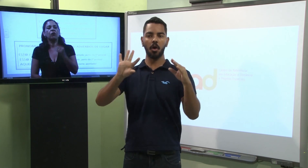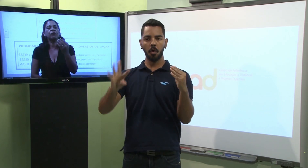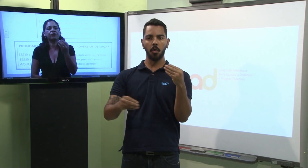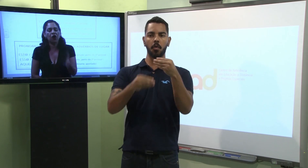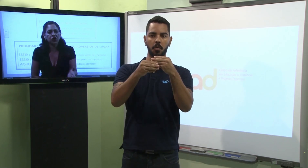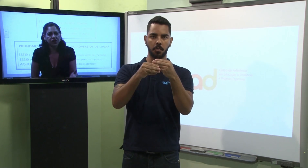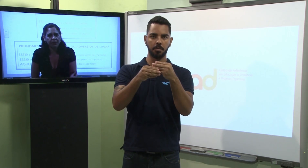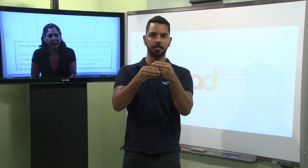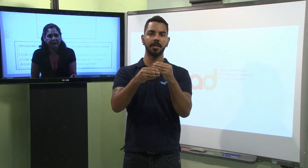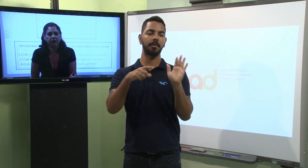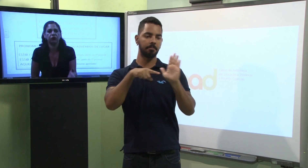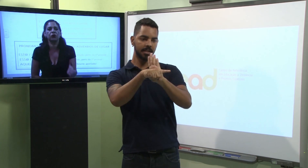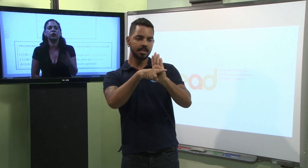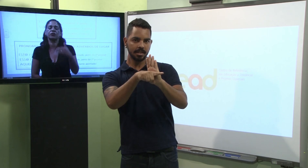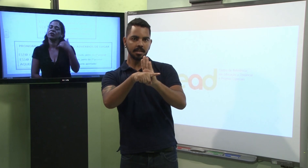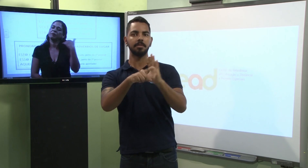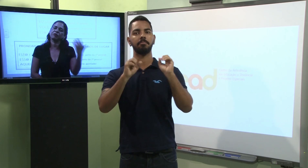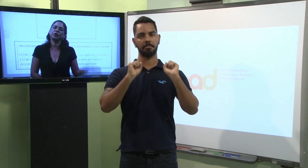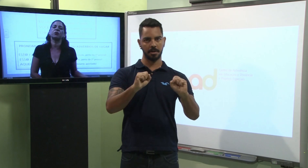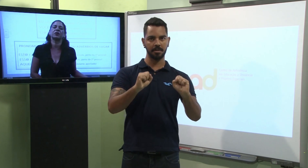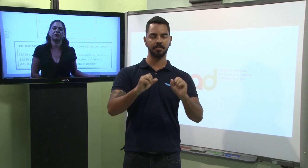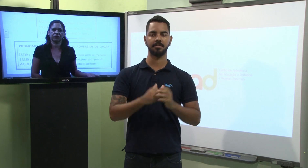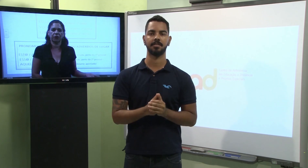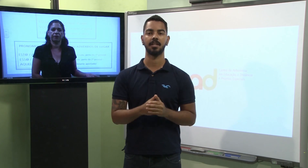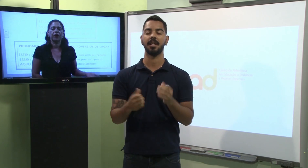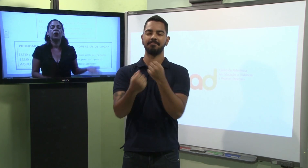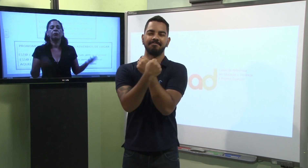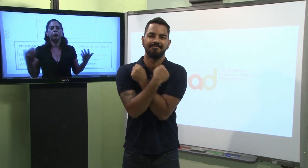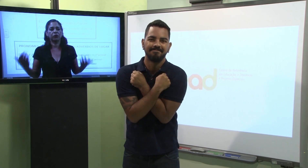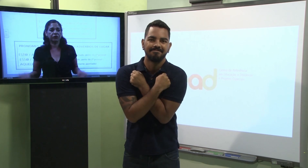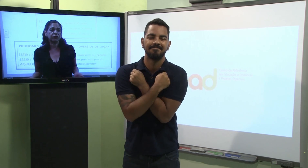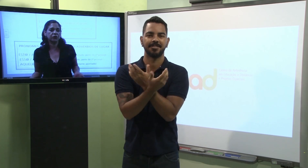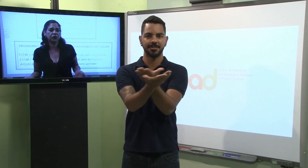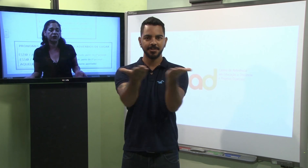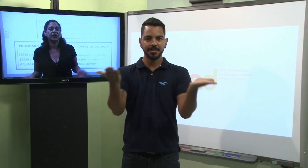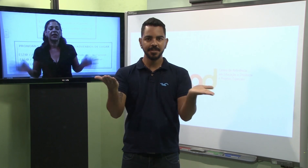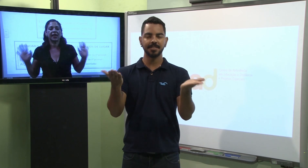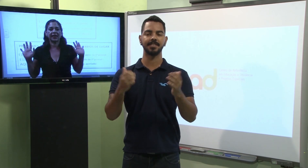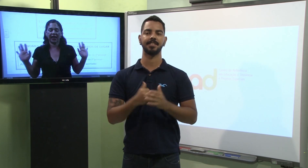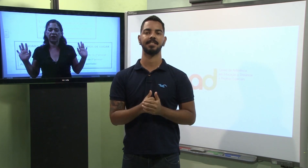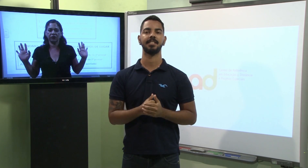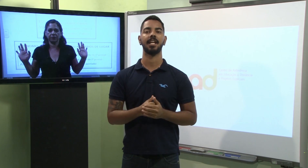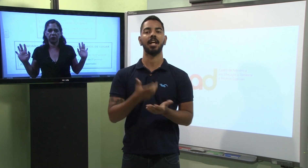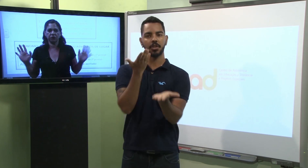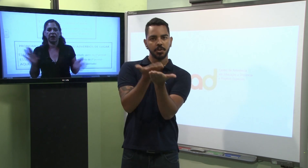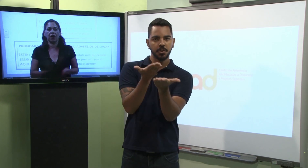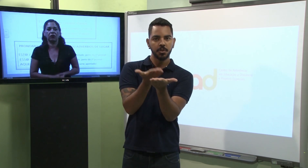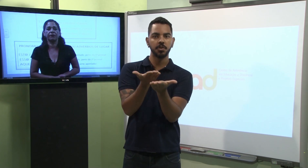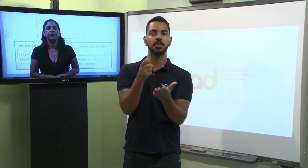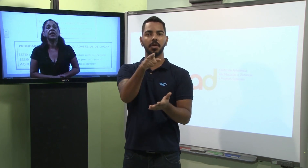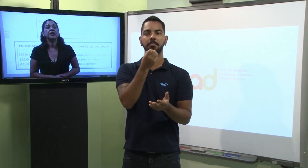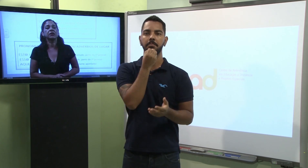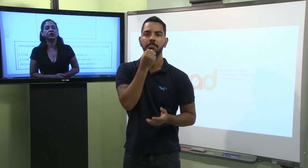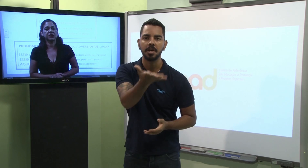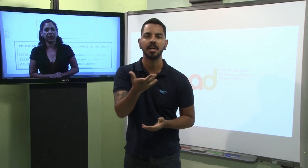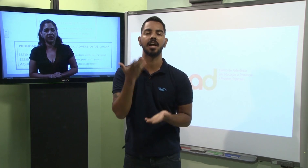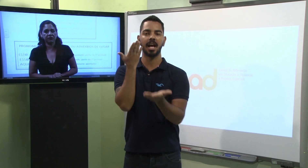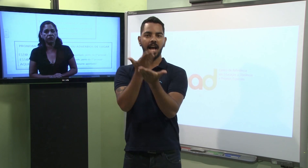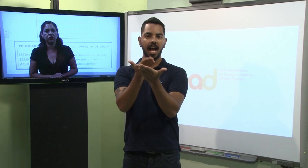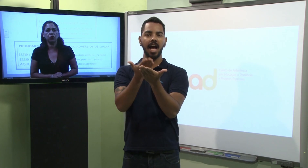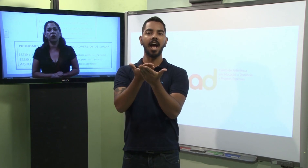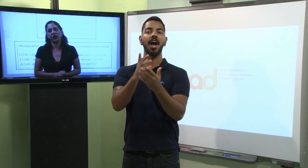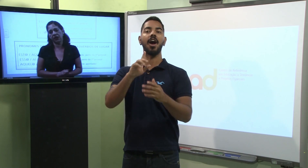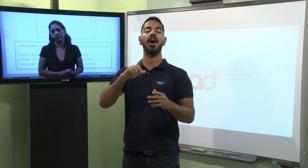necessário. Um forte abraço a todos, mas por enquanto é só. Bons estudos e até a nossa próxima aula. Não